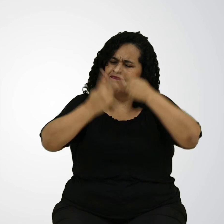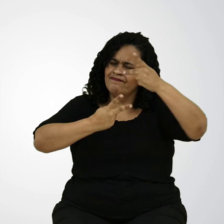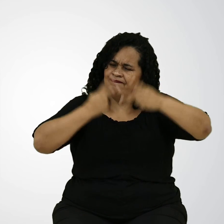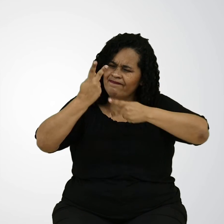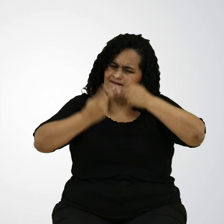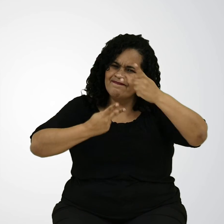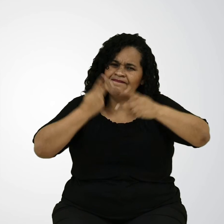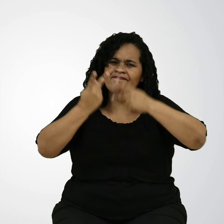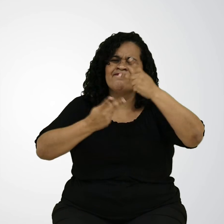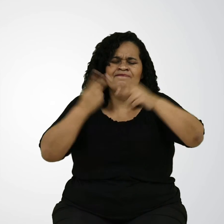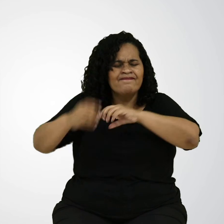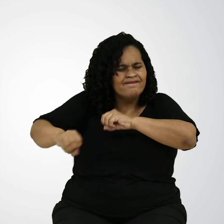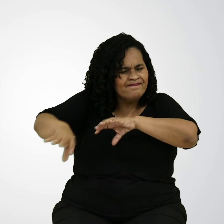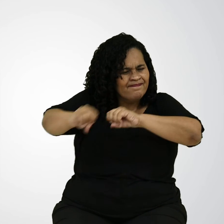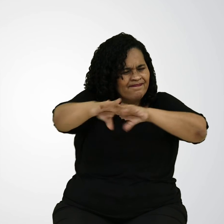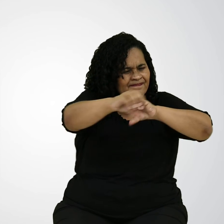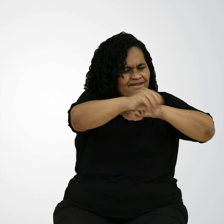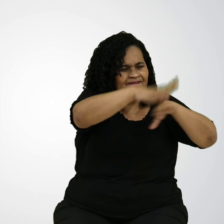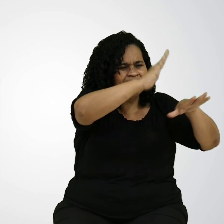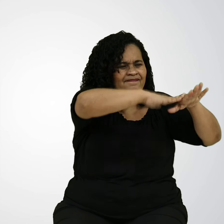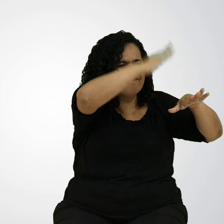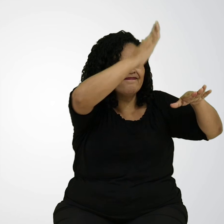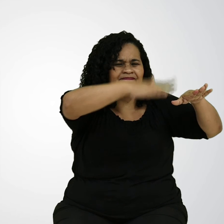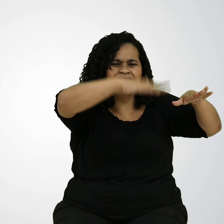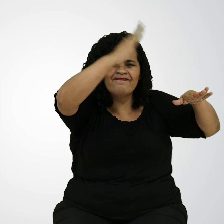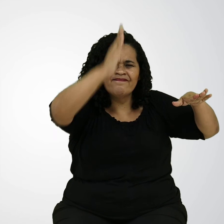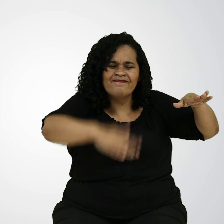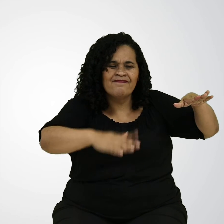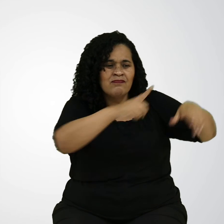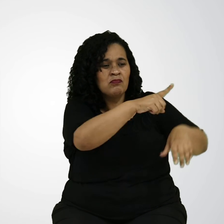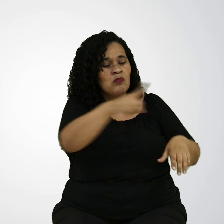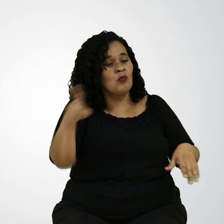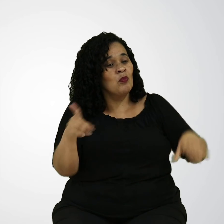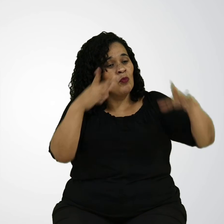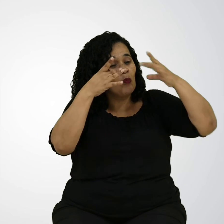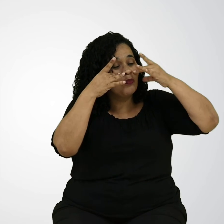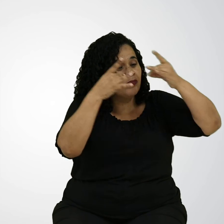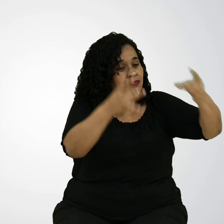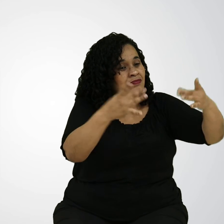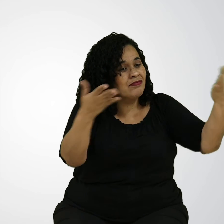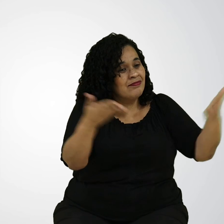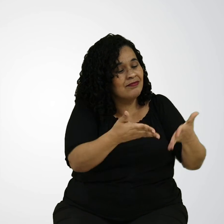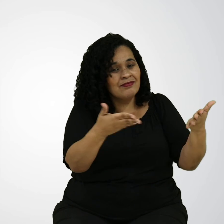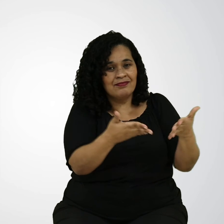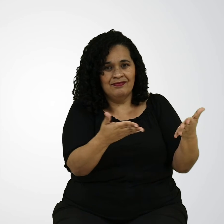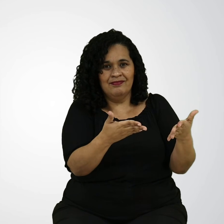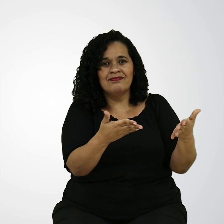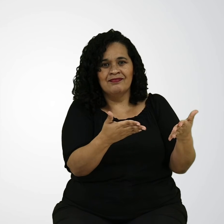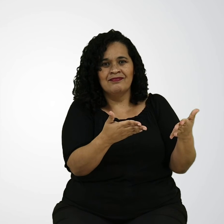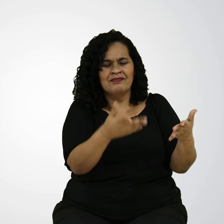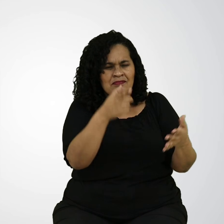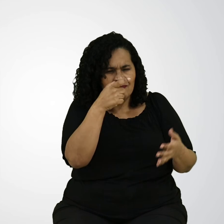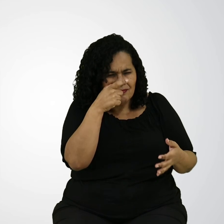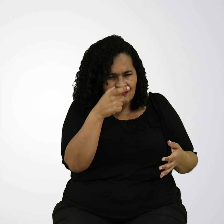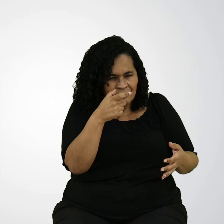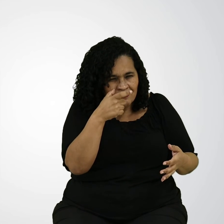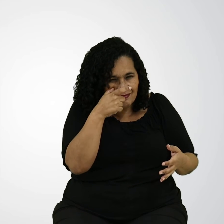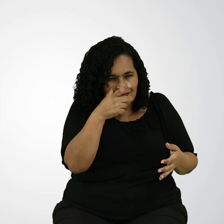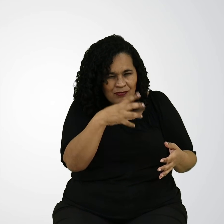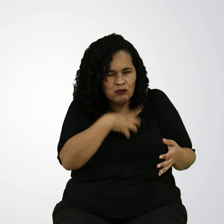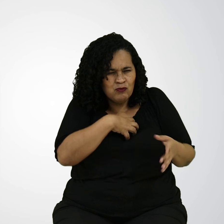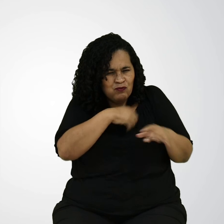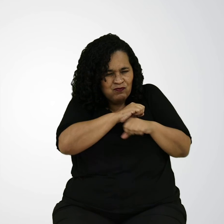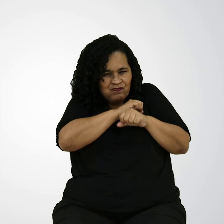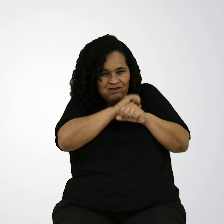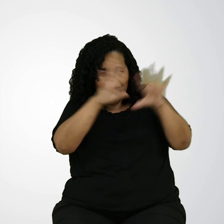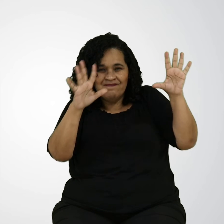ali, está ensinando o Sermão da Montanha, ele fala, né, ouvistes o que foi dito, eu porém vos digo, né? E você observa claramente isso, né? Então,